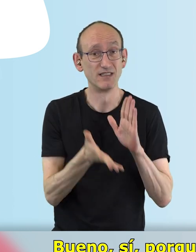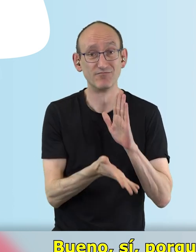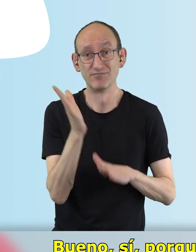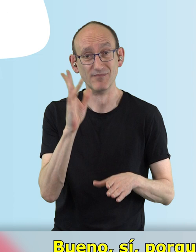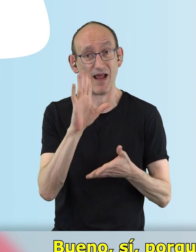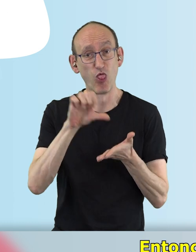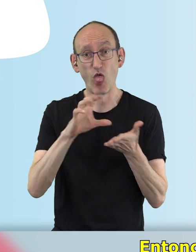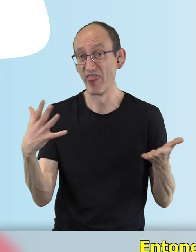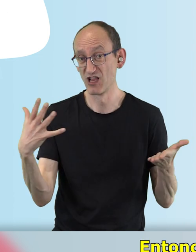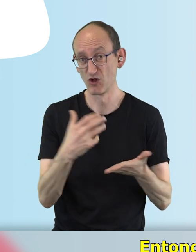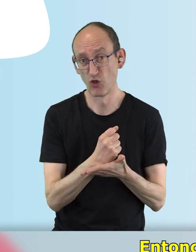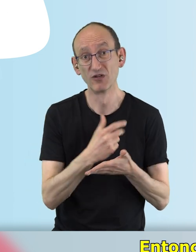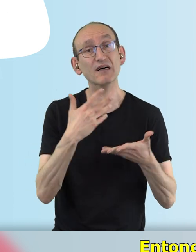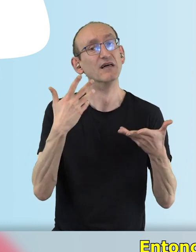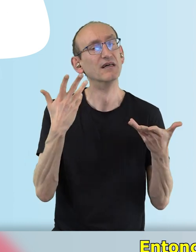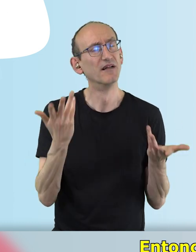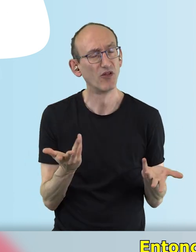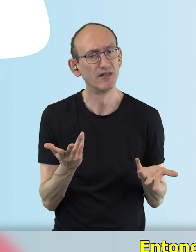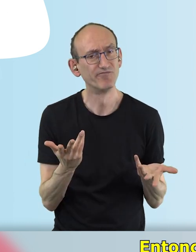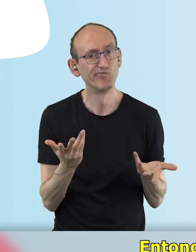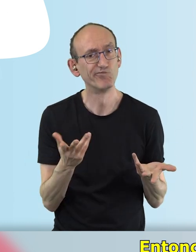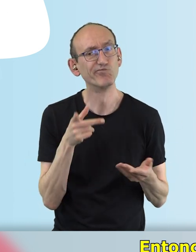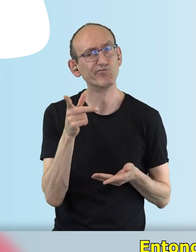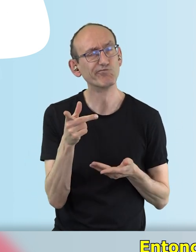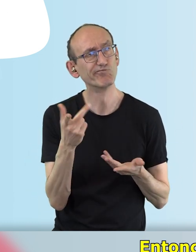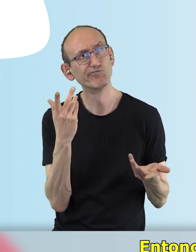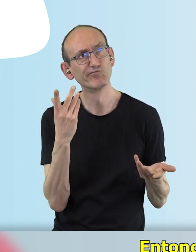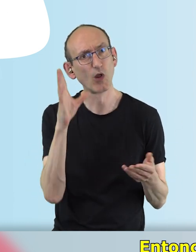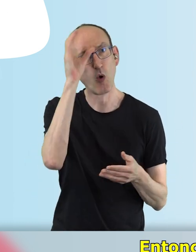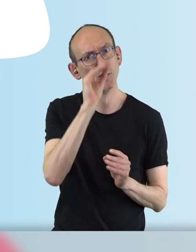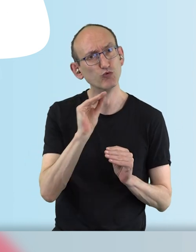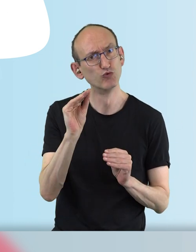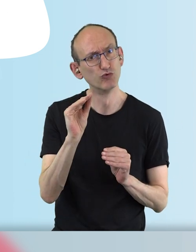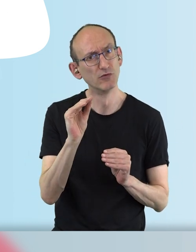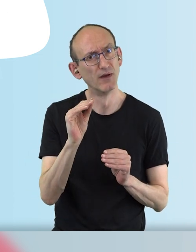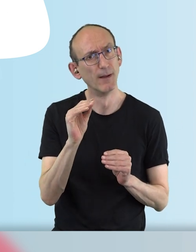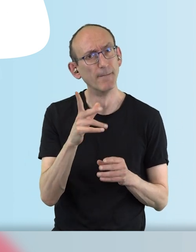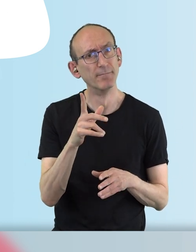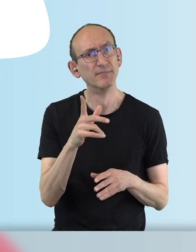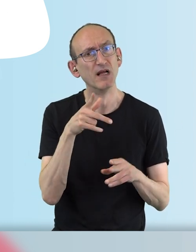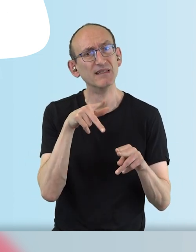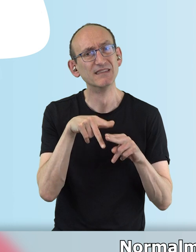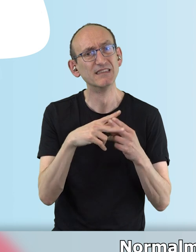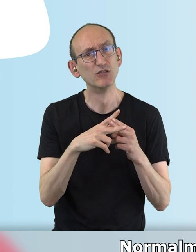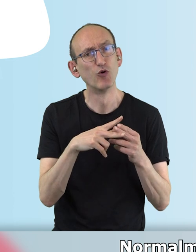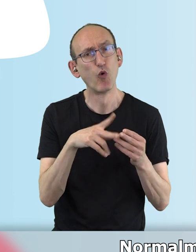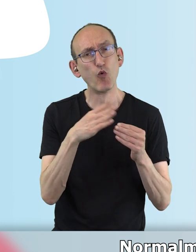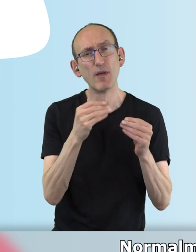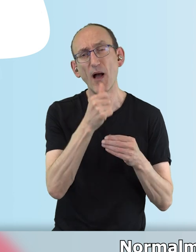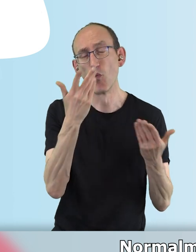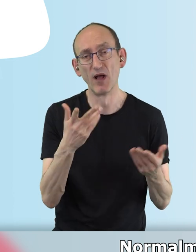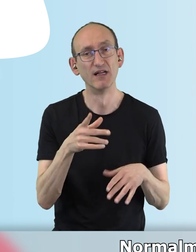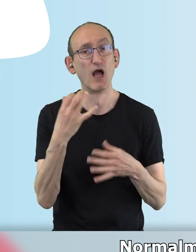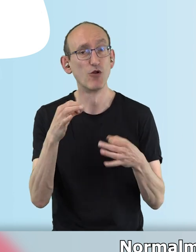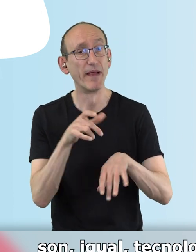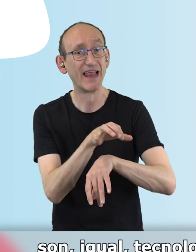las ciudades. Entonces, ¿tú qué crees que utilizan, qué dispositivos utilizan más? Normalmente suelen